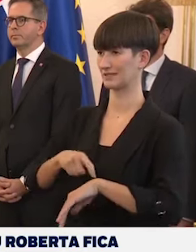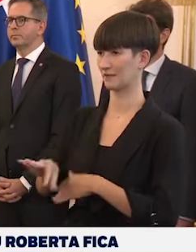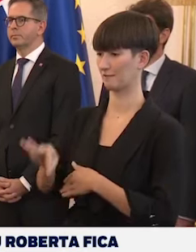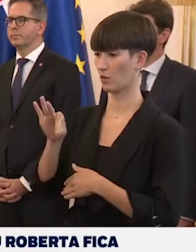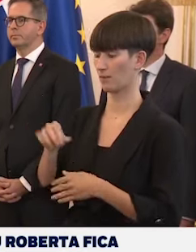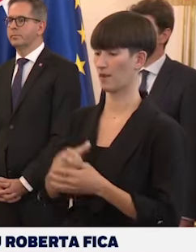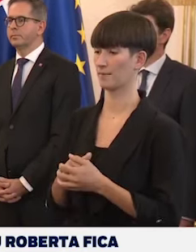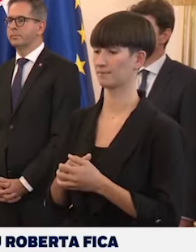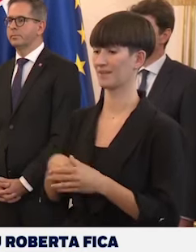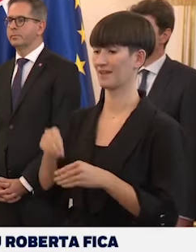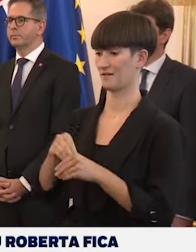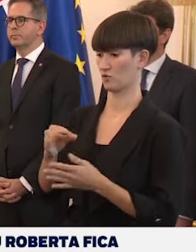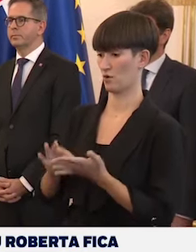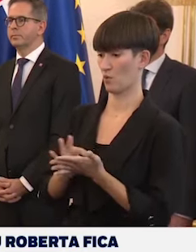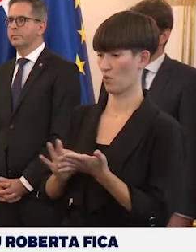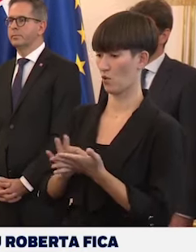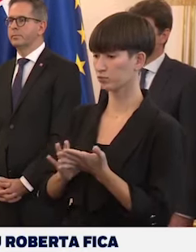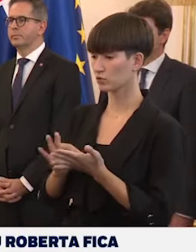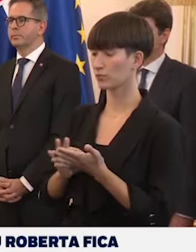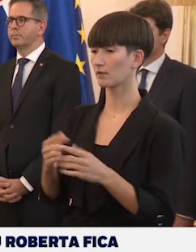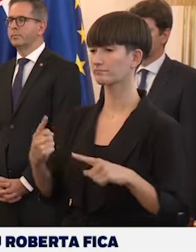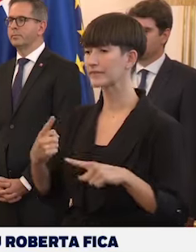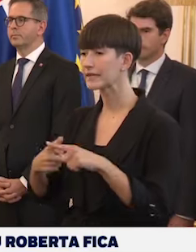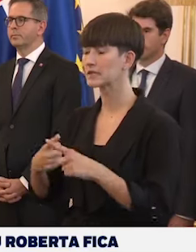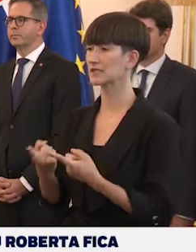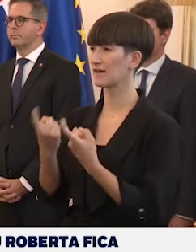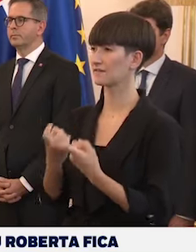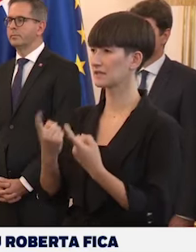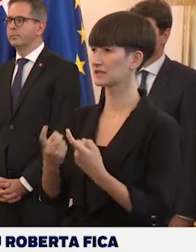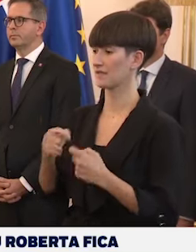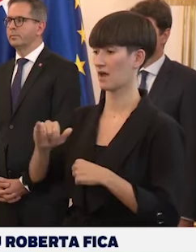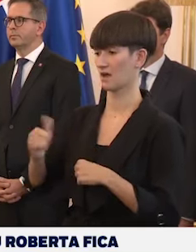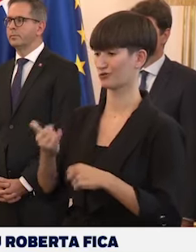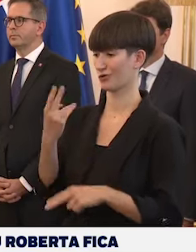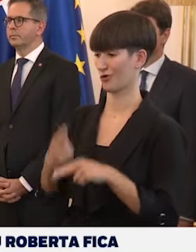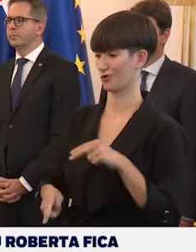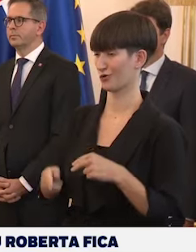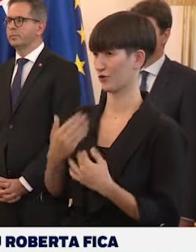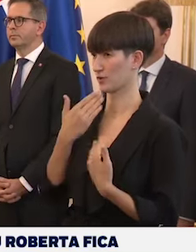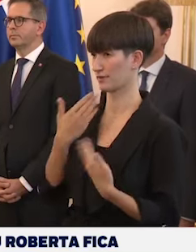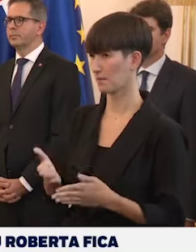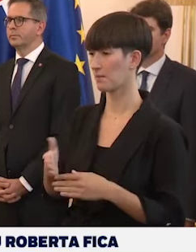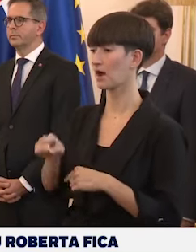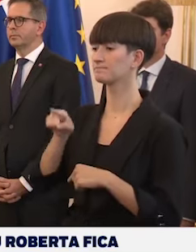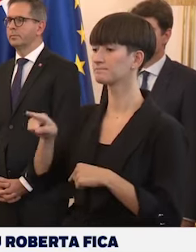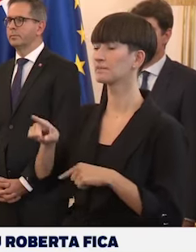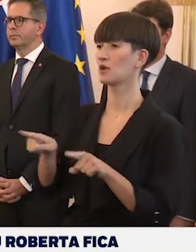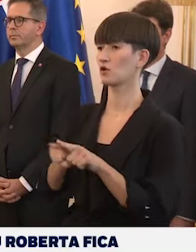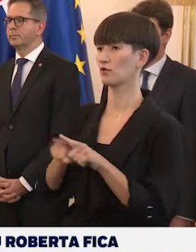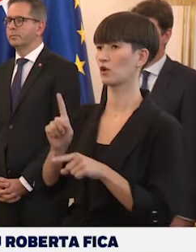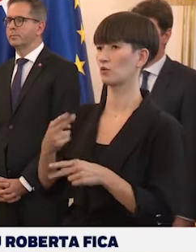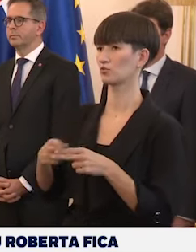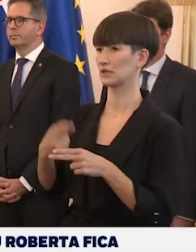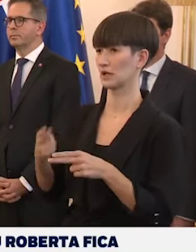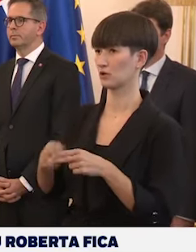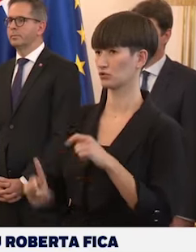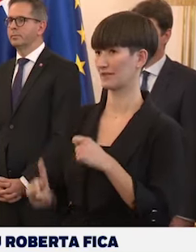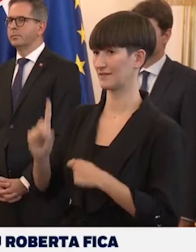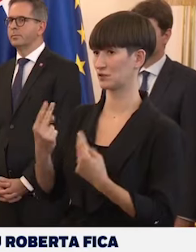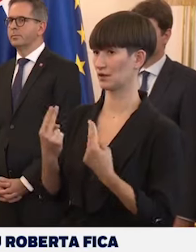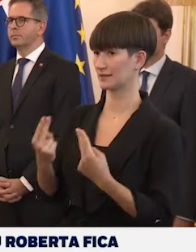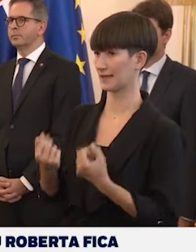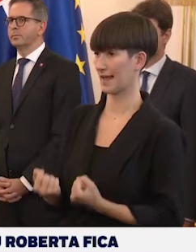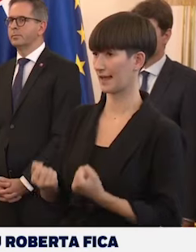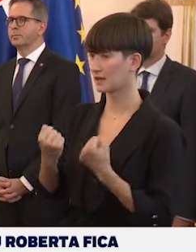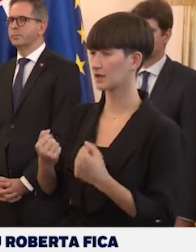voľbami prirodzene neskončili. Preto aj vás čakajú rôzne výzvy, ako sú vysoké ceny energií, zlepšenie alebo